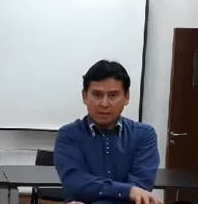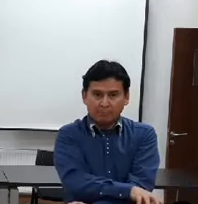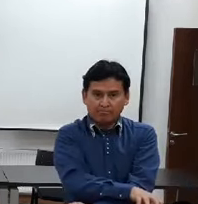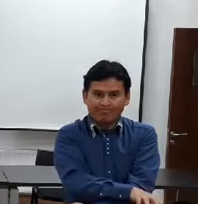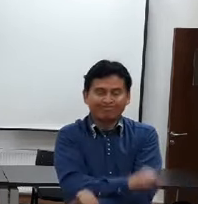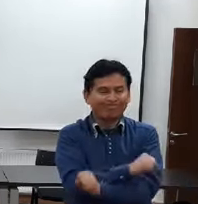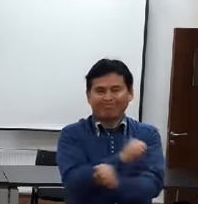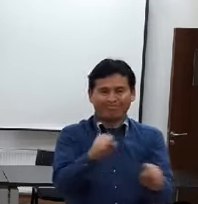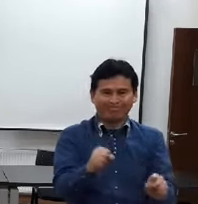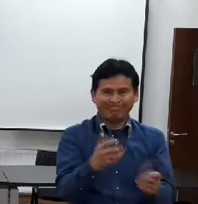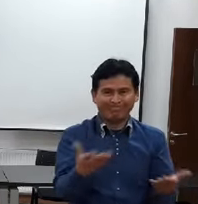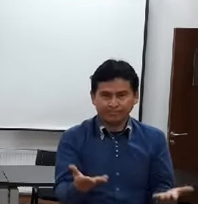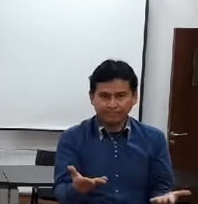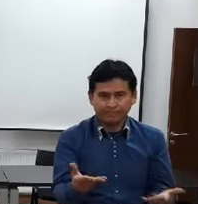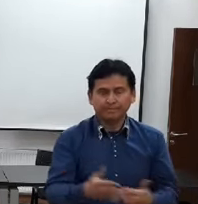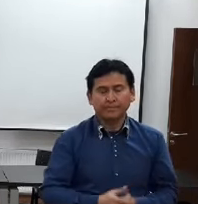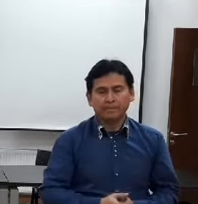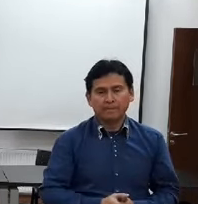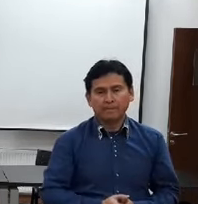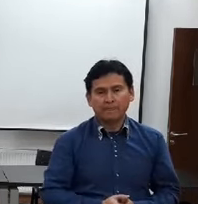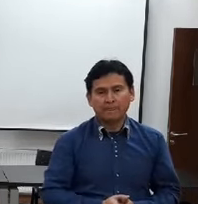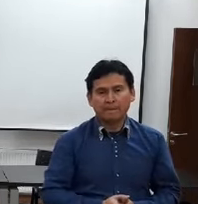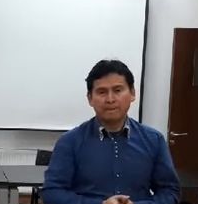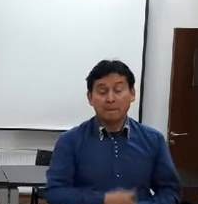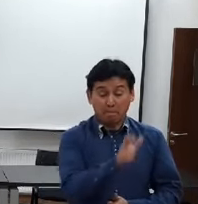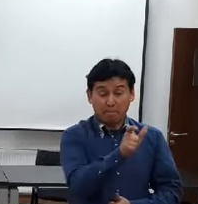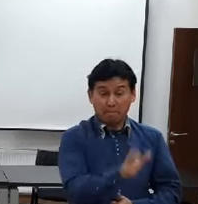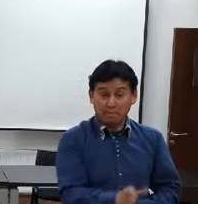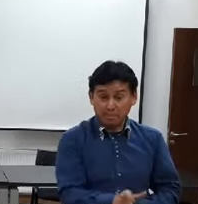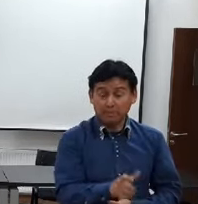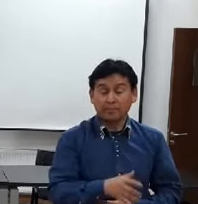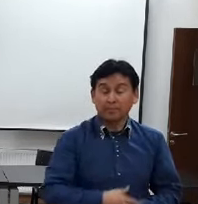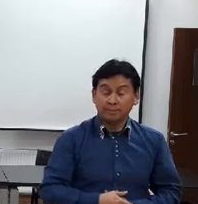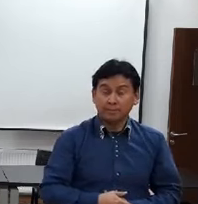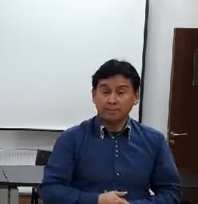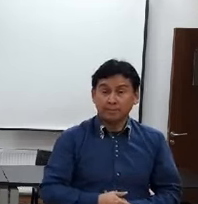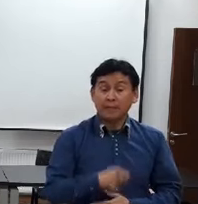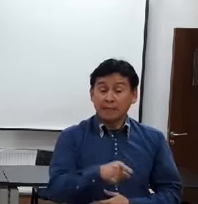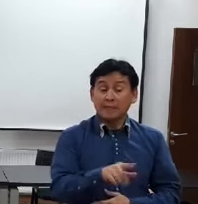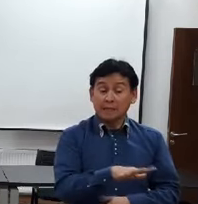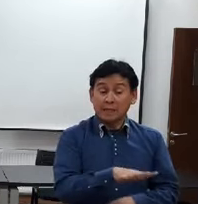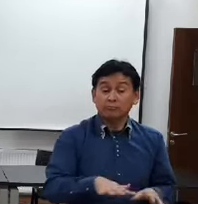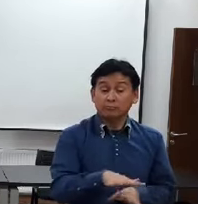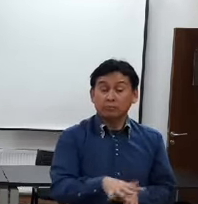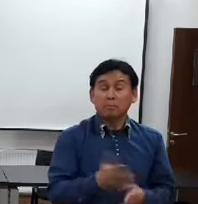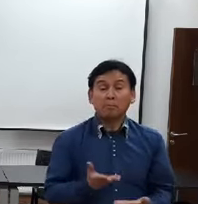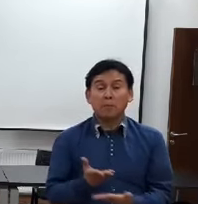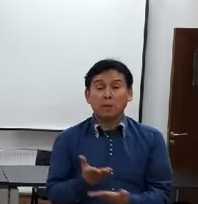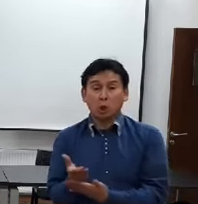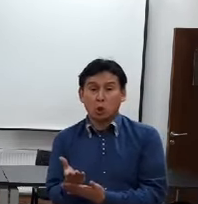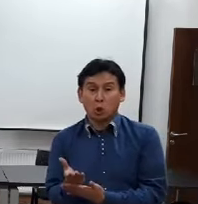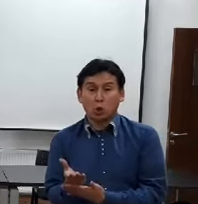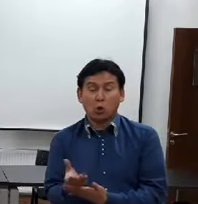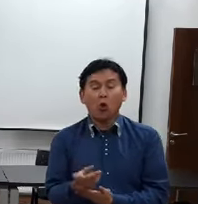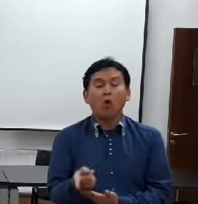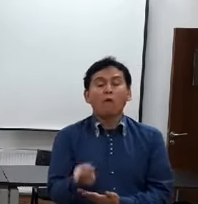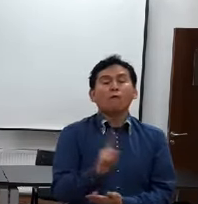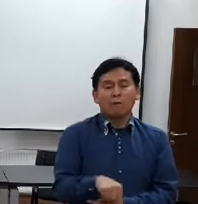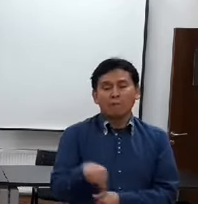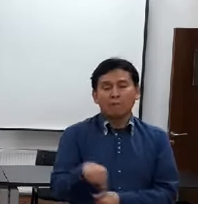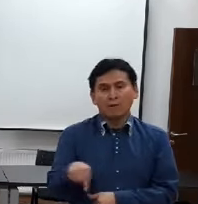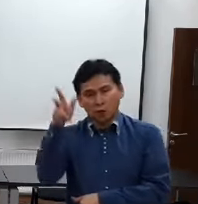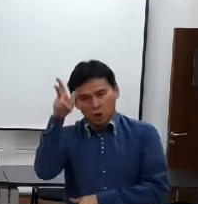no fue posible la paciente en esas condiciones solicitó volver a su hogar